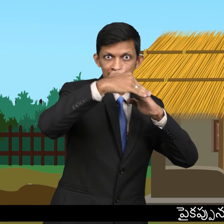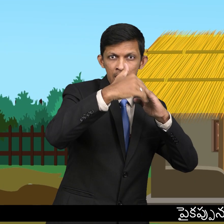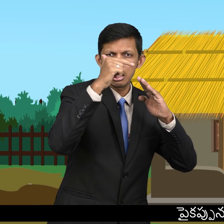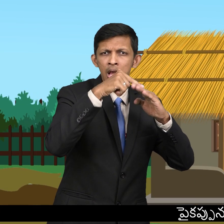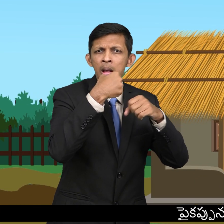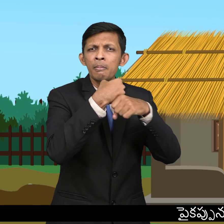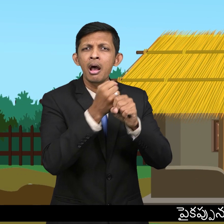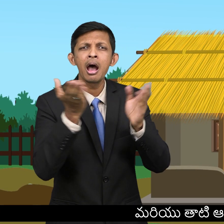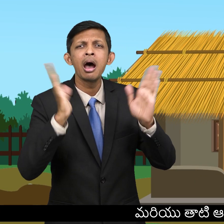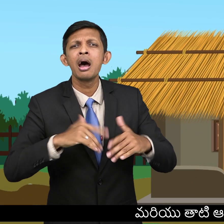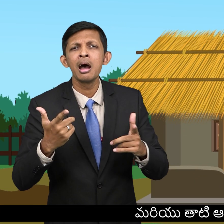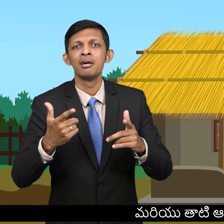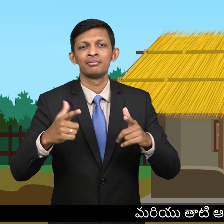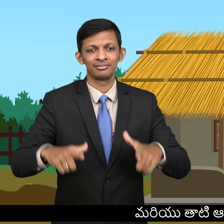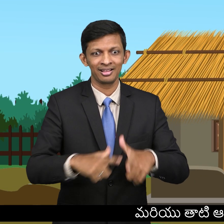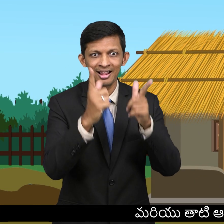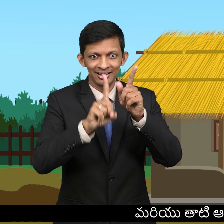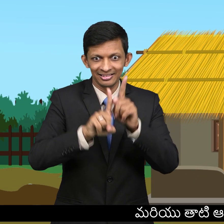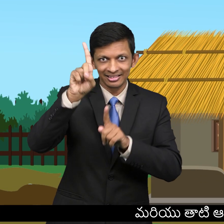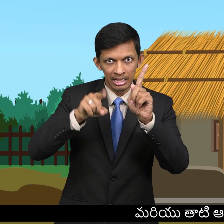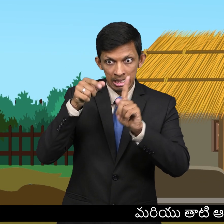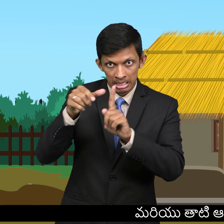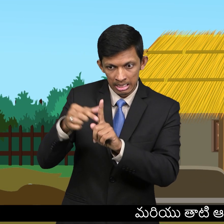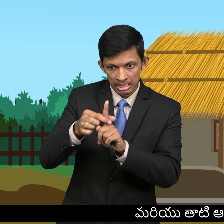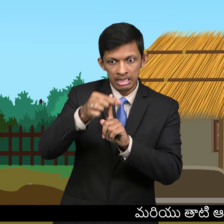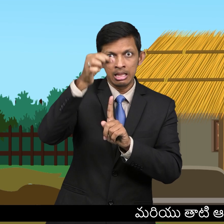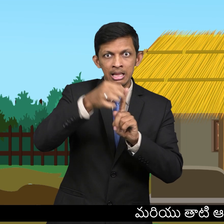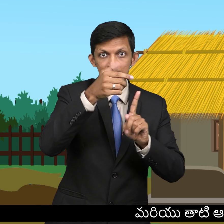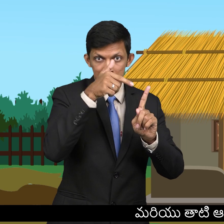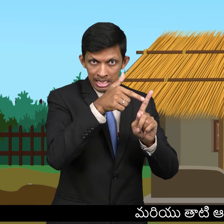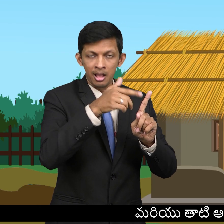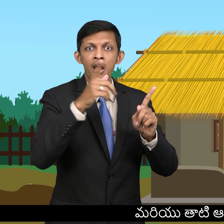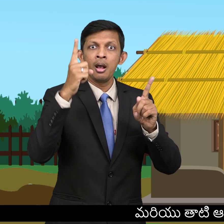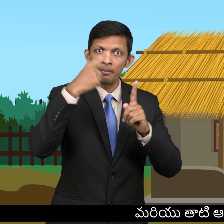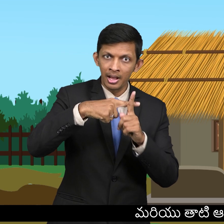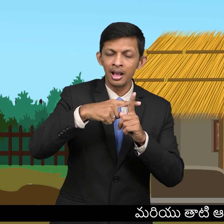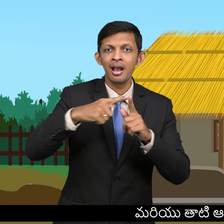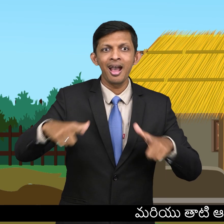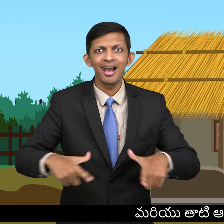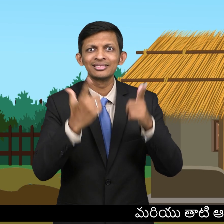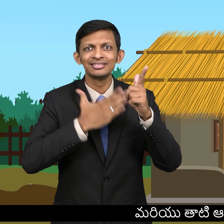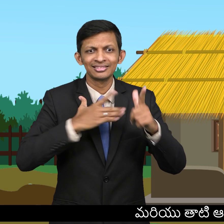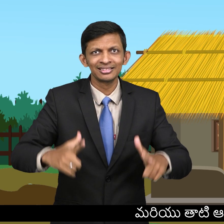పైకప్పును వెదురు కర్రలు మరియు తాటి ఆకులతో తయారు చేశారు.